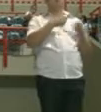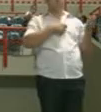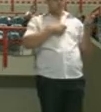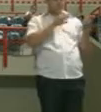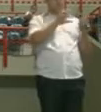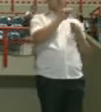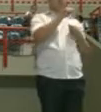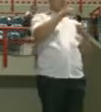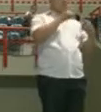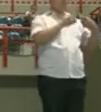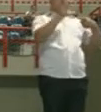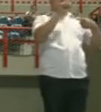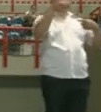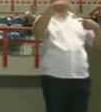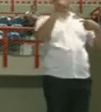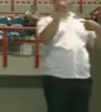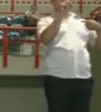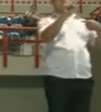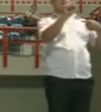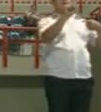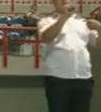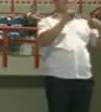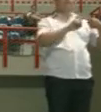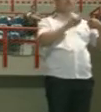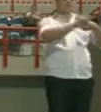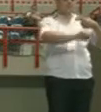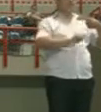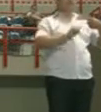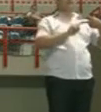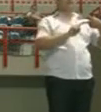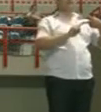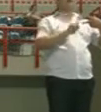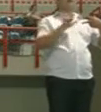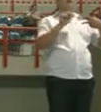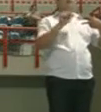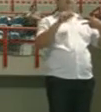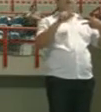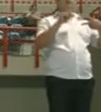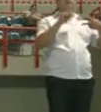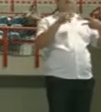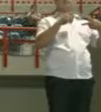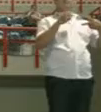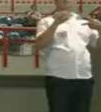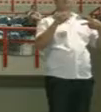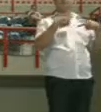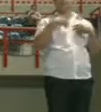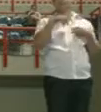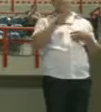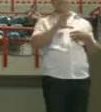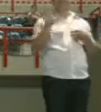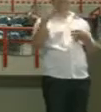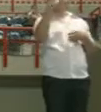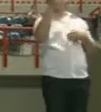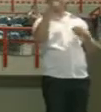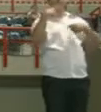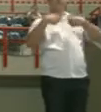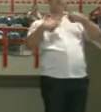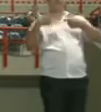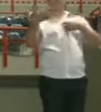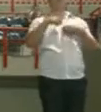Canudos, contestado, Lampião. Revoltas urbanas, a revolta